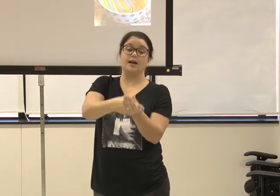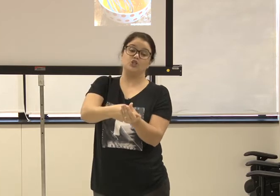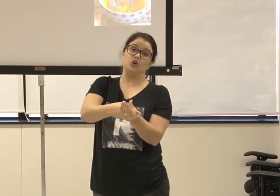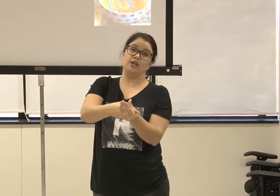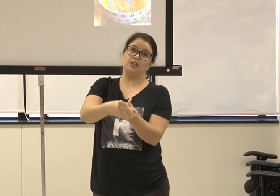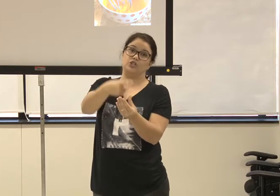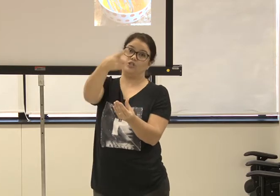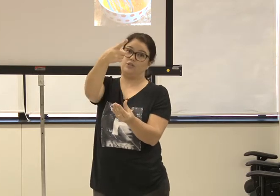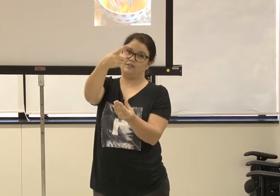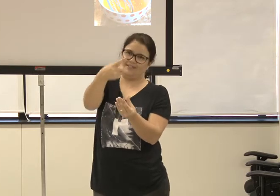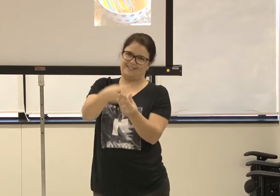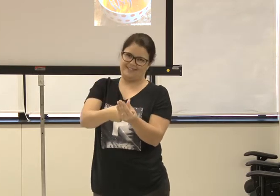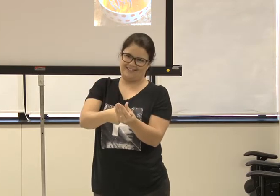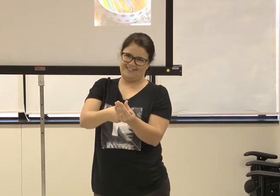Cachorro quente.